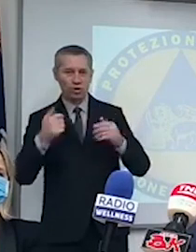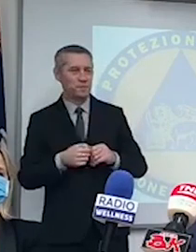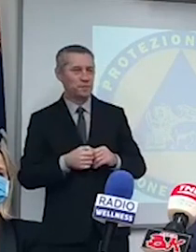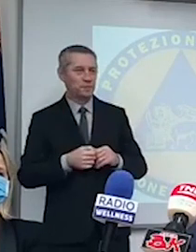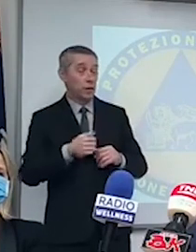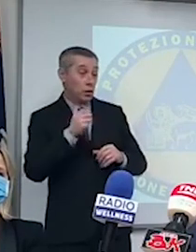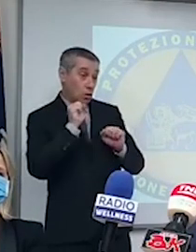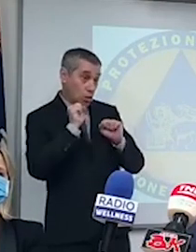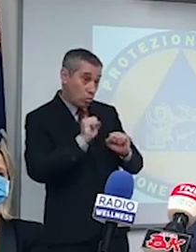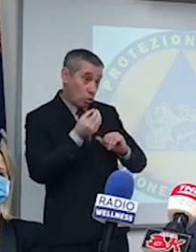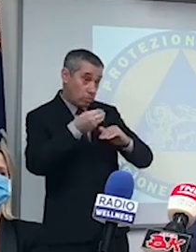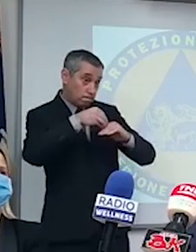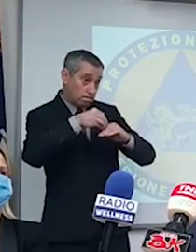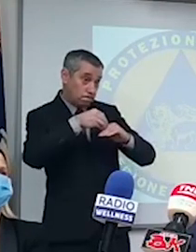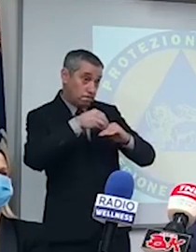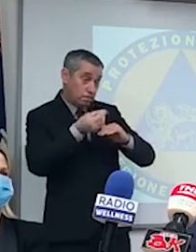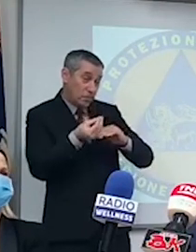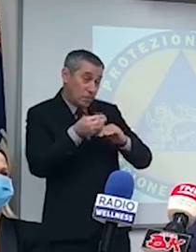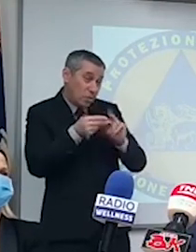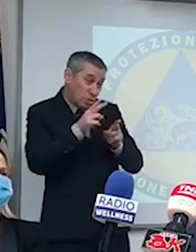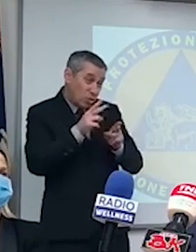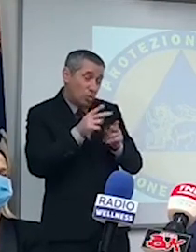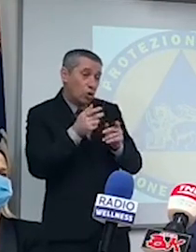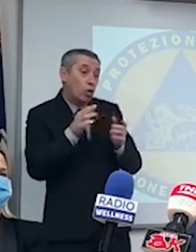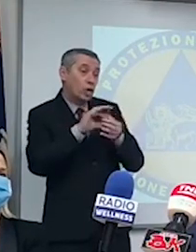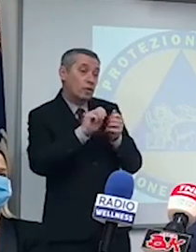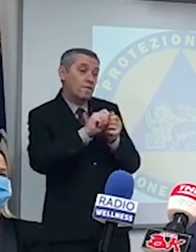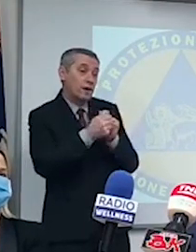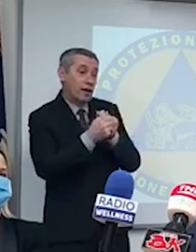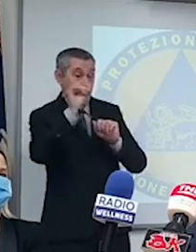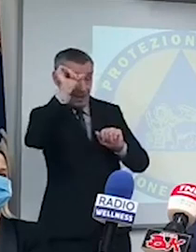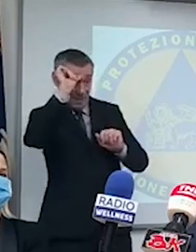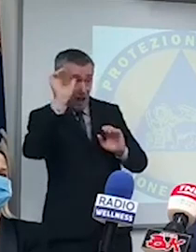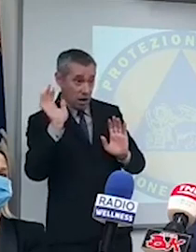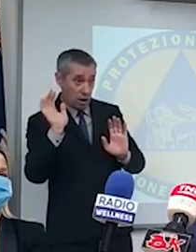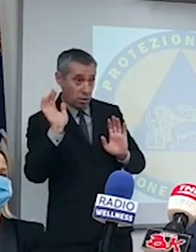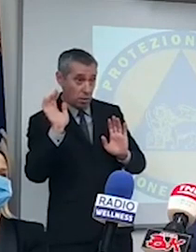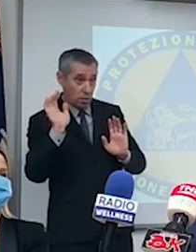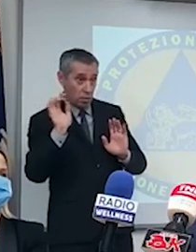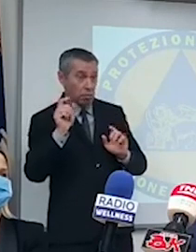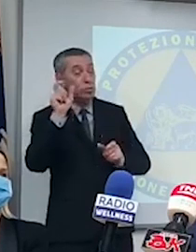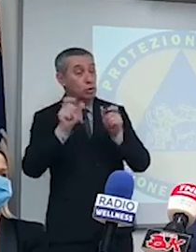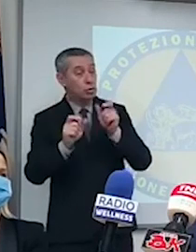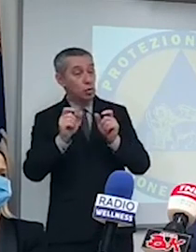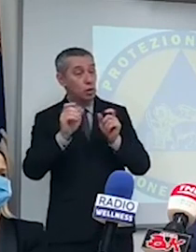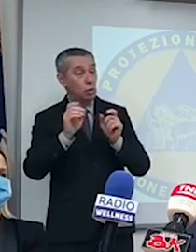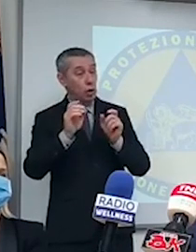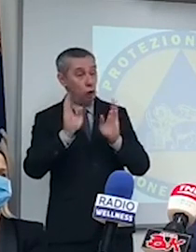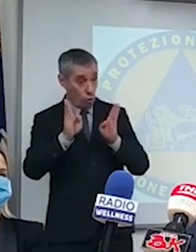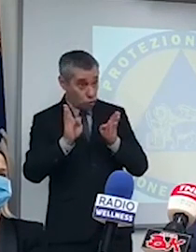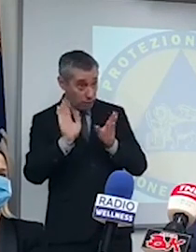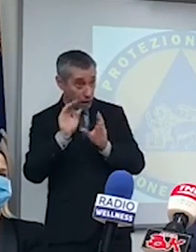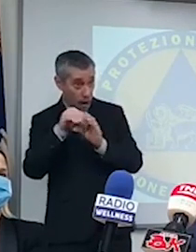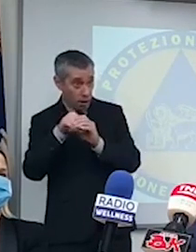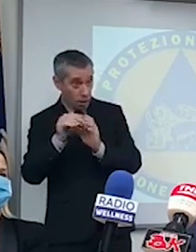di più su questa comparsa nella variante indiana no chiamata di persone ricoverate all'aspetto indiani rientrati